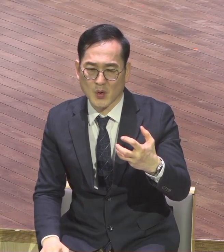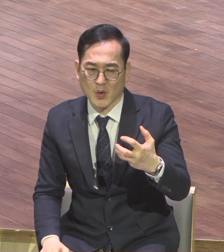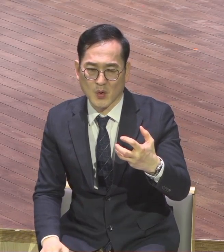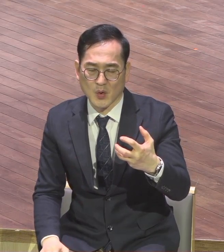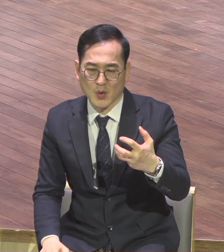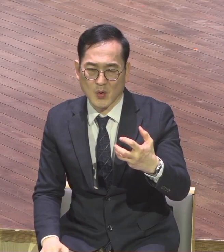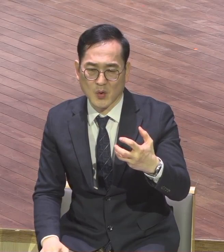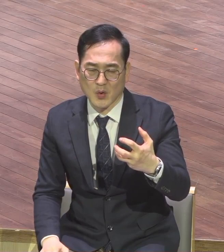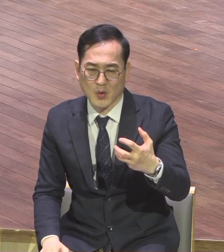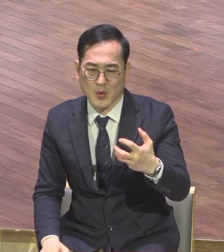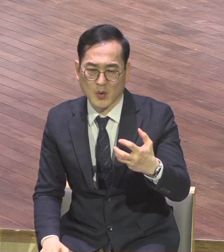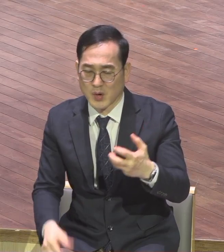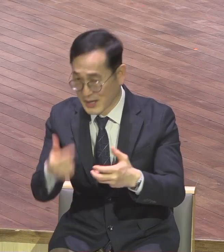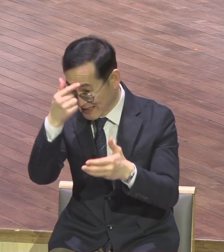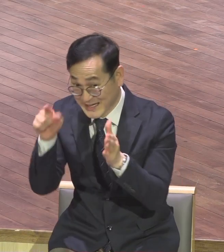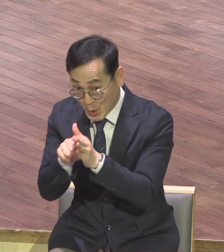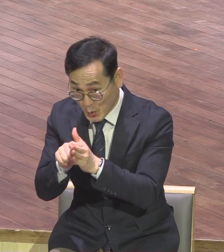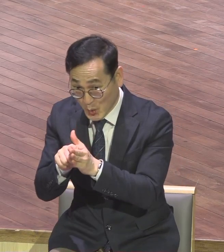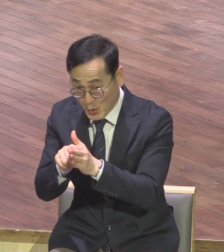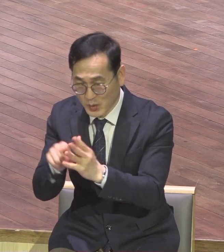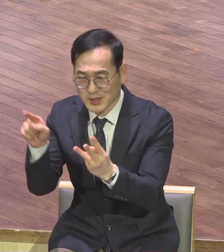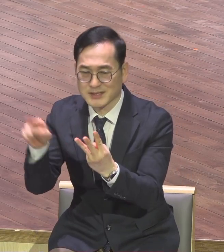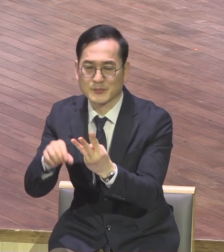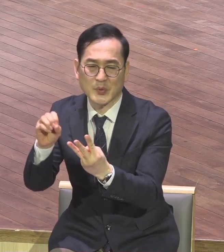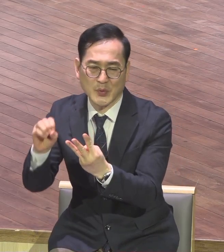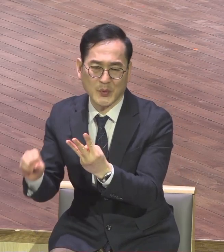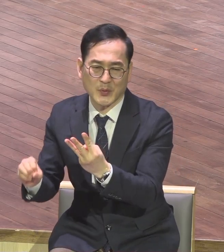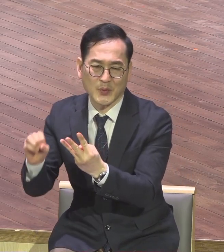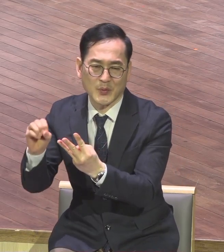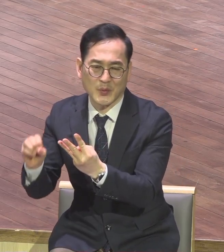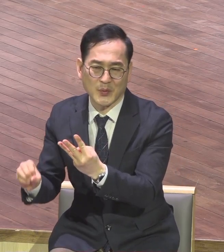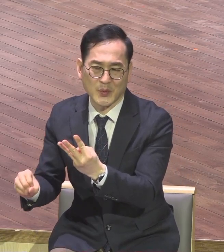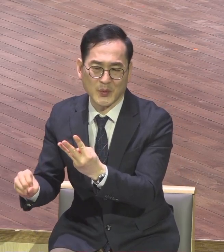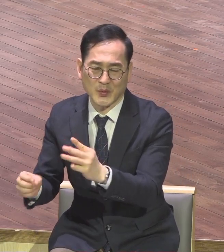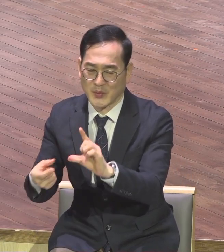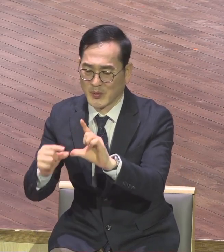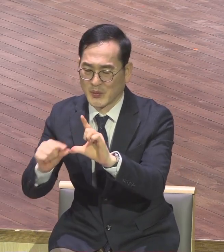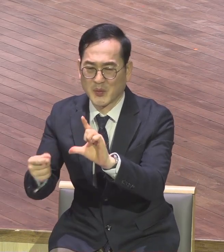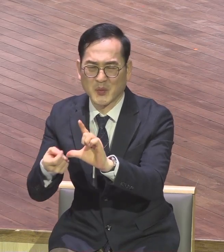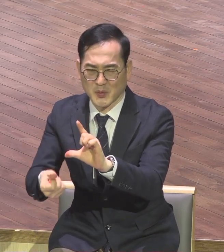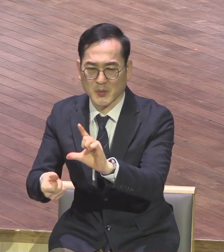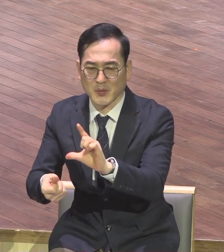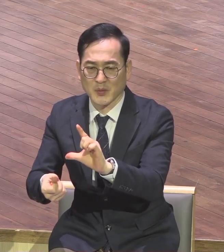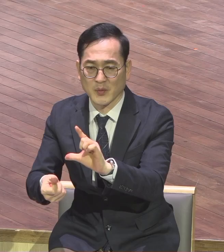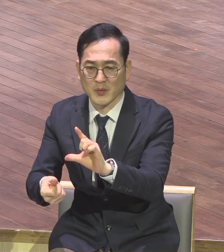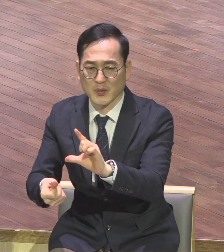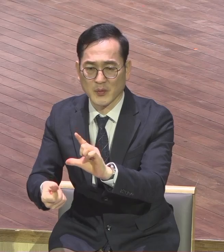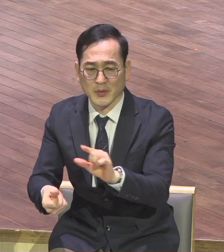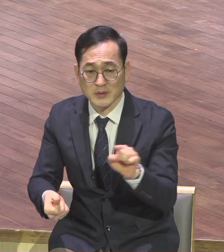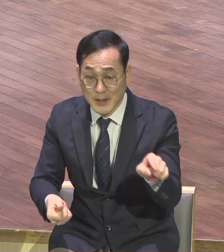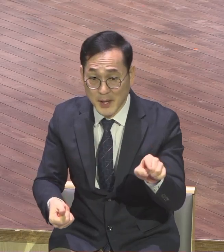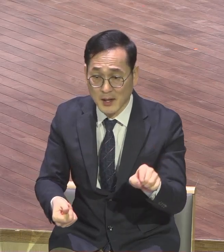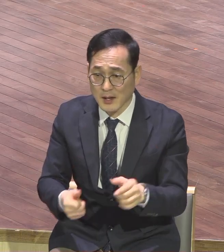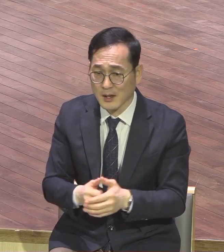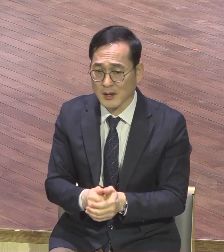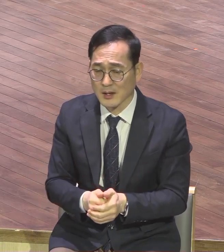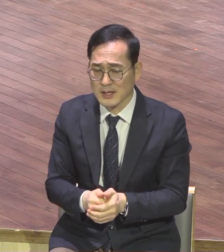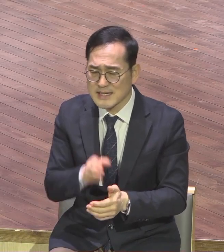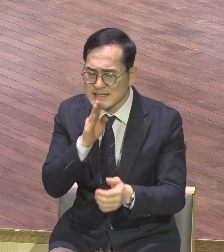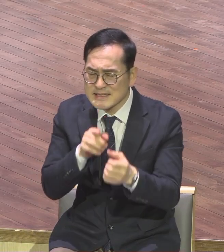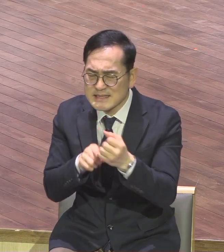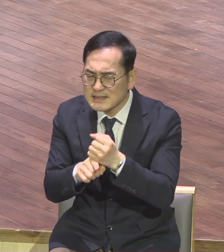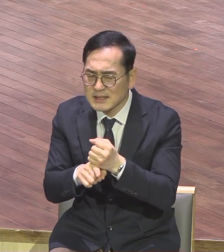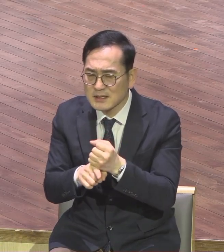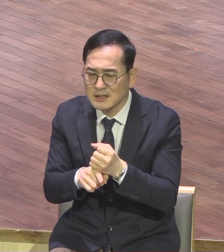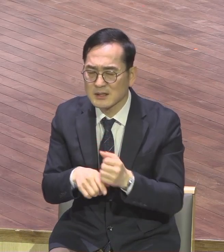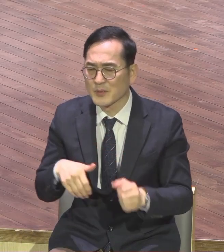개신교는 3%밖에 안 돼요. 그러니까 성경이 말하고 있는 절대 진리가 아니고 전부 다